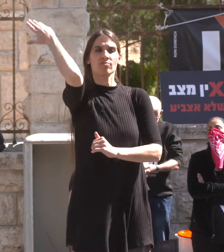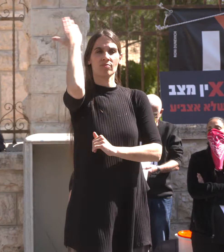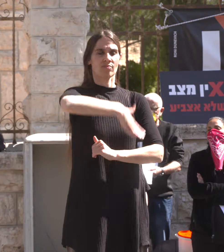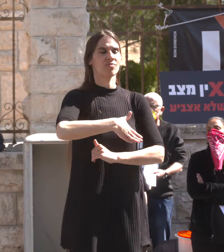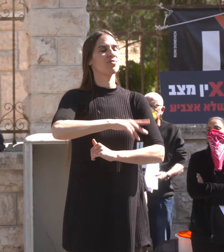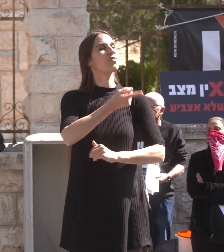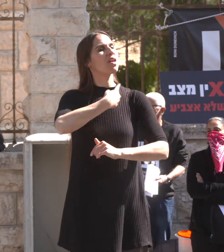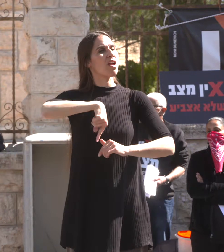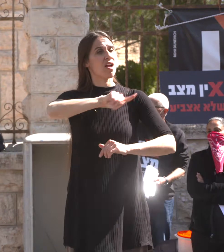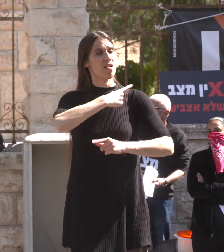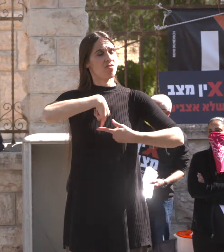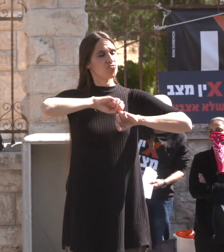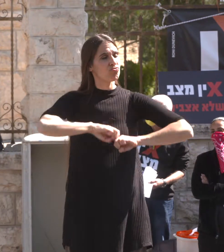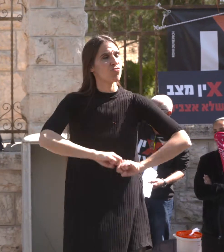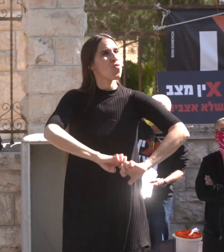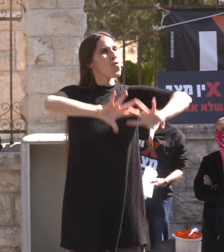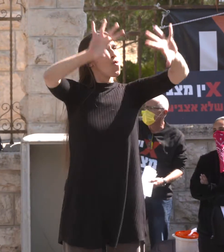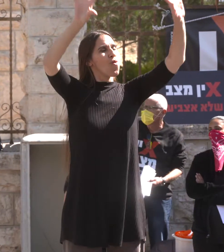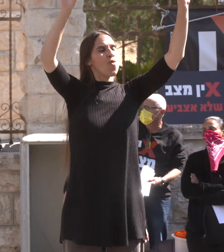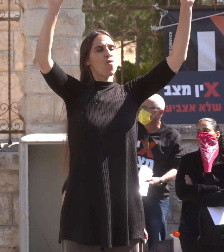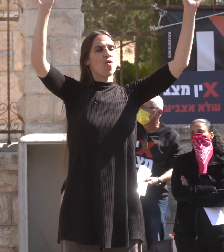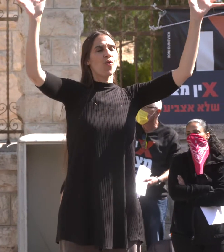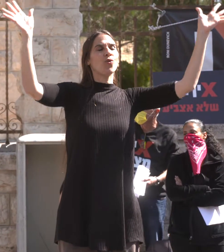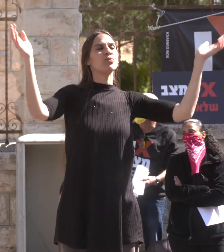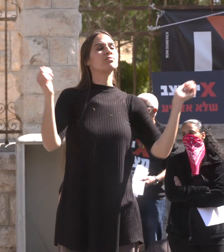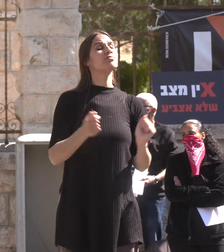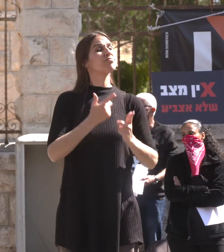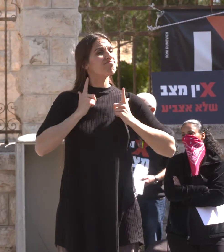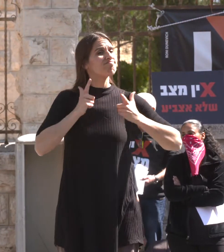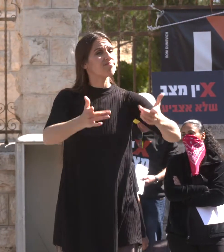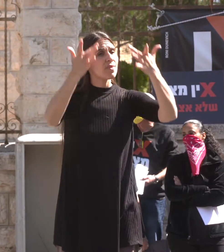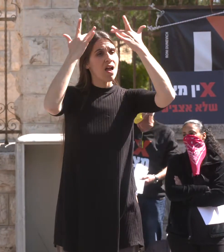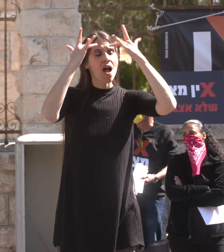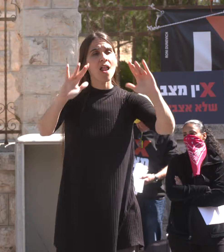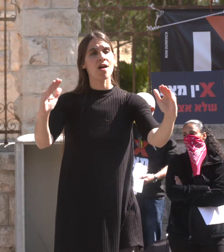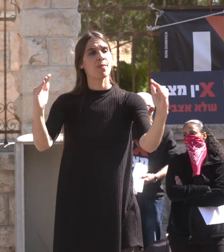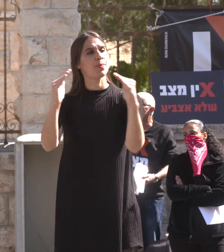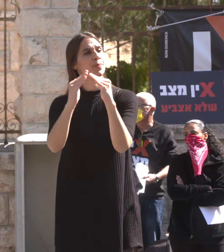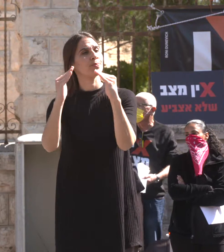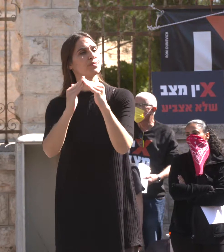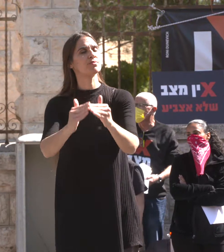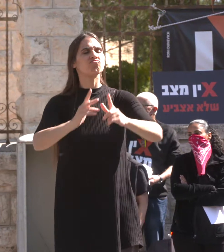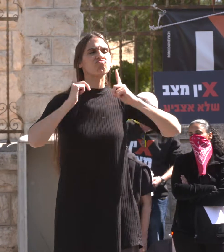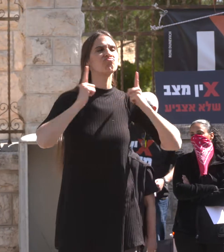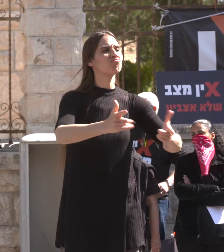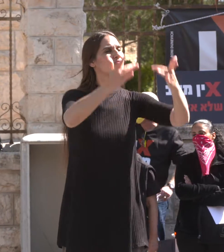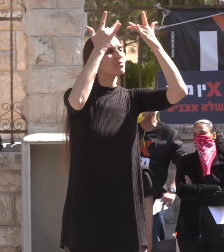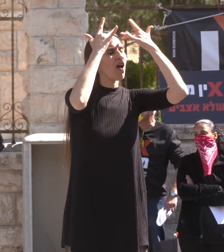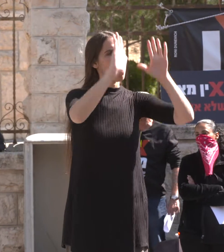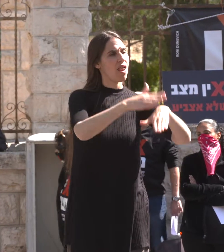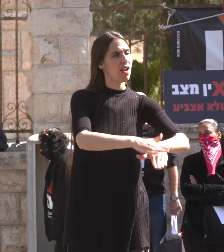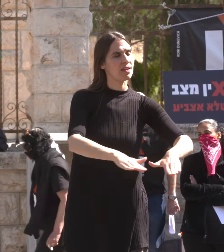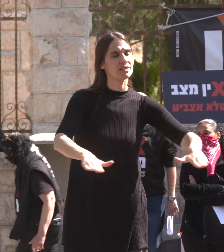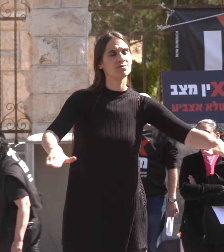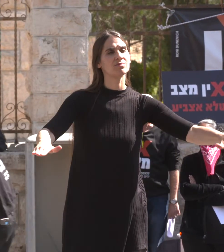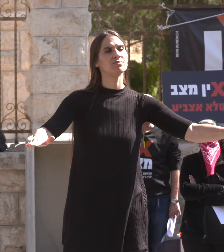שחור, מסך שחור, נדליק חזרה את האור. נלחמים על הבית, נלחמים